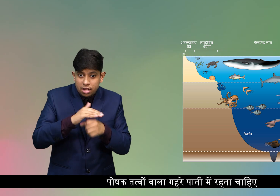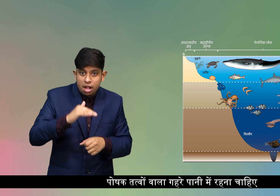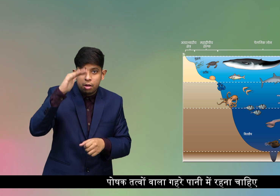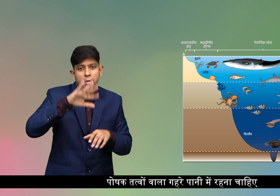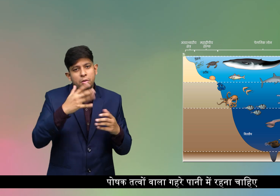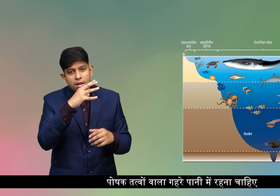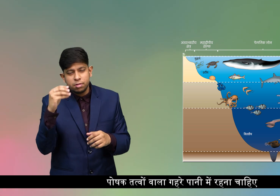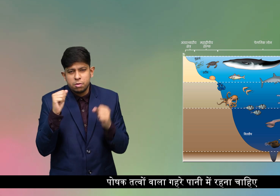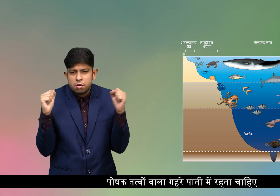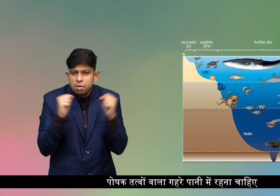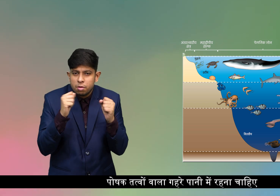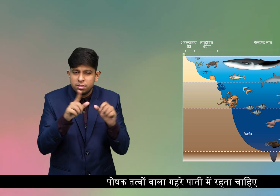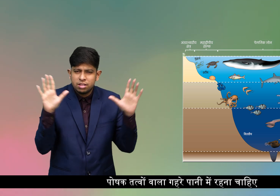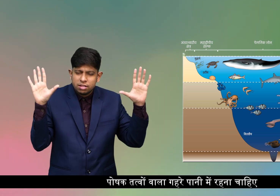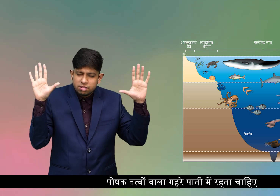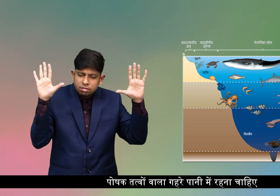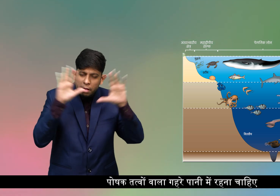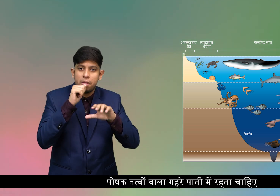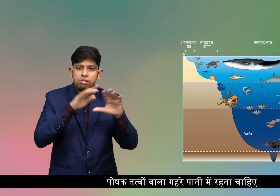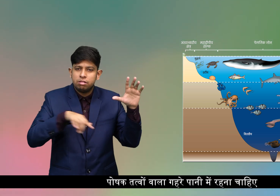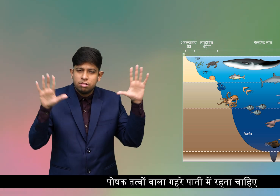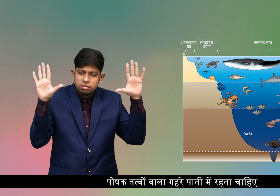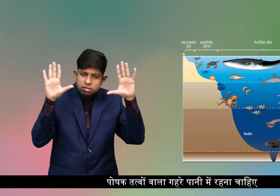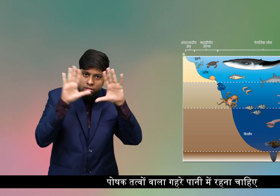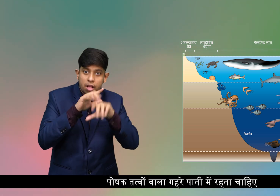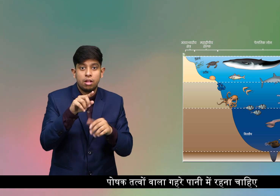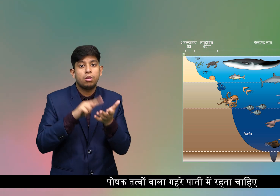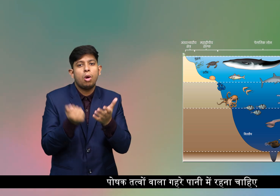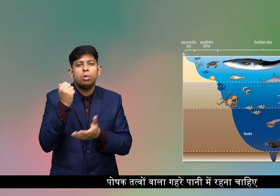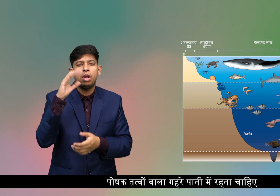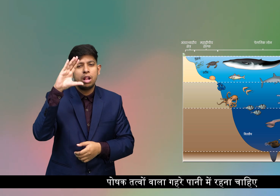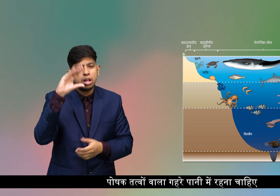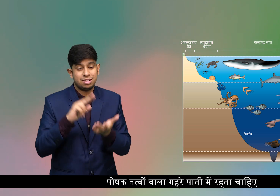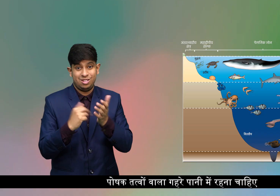पोषण तत्वों वाला गहरे पानी में रहना चाहिए।